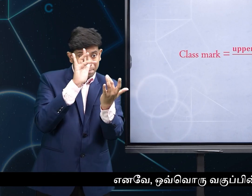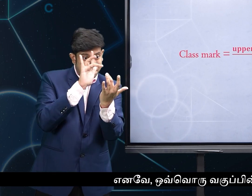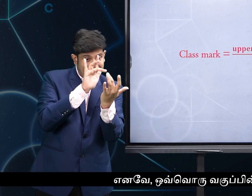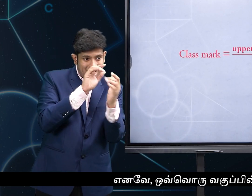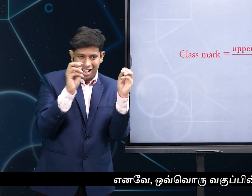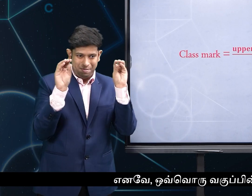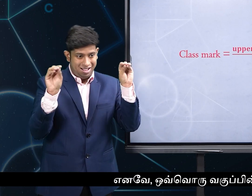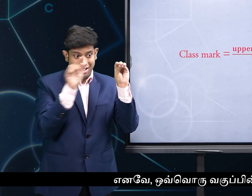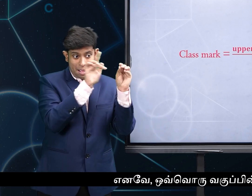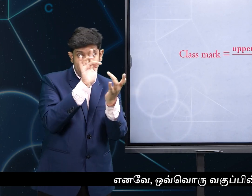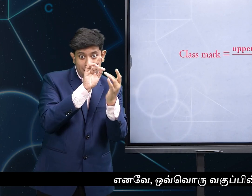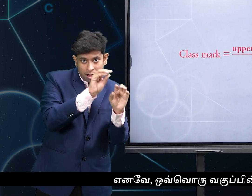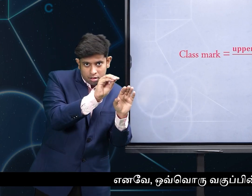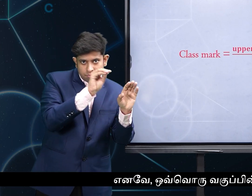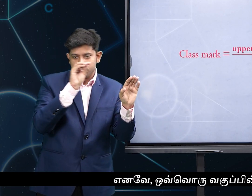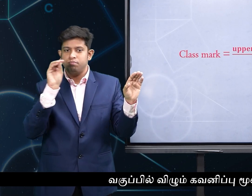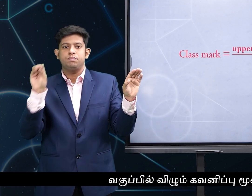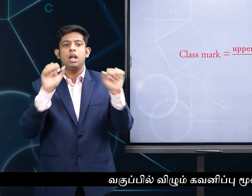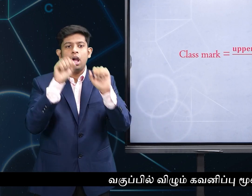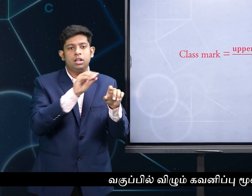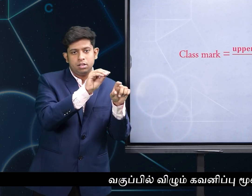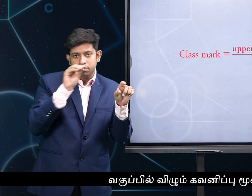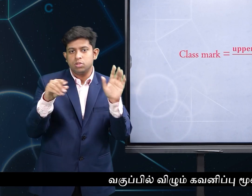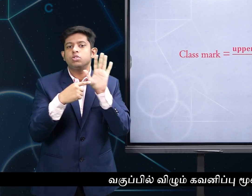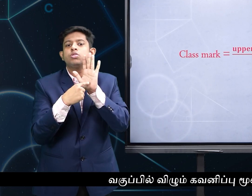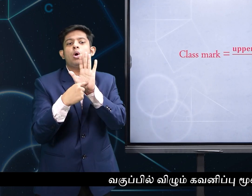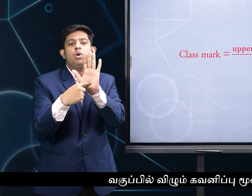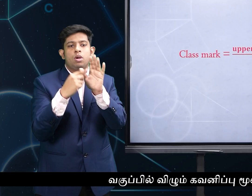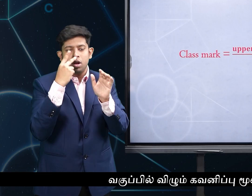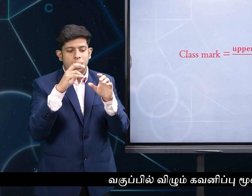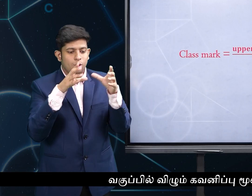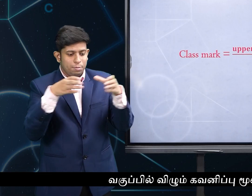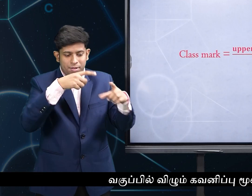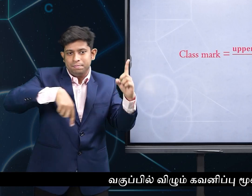எனவே ஒவ்வொரு வகுப்பின் நடுப்புள்ளியை வகுப்பில் விழும் கவனிப்பு மூலம் குறிப்பிடலாம்.